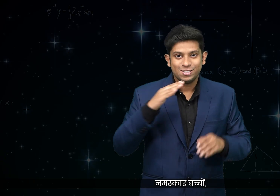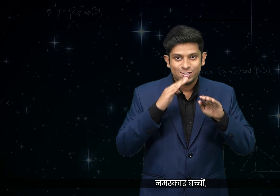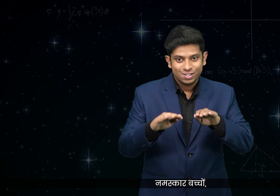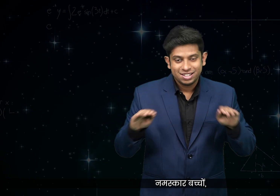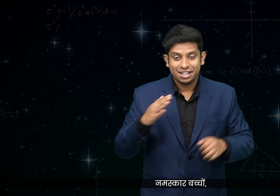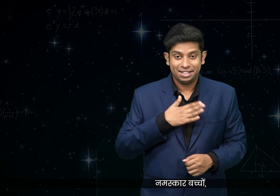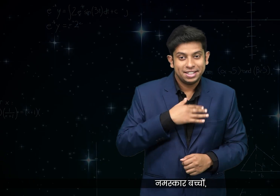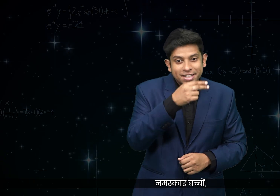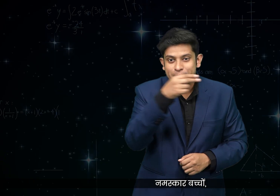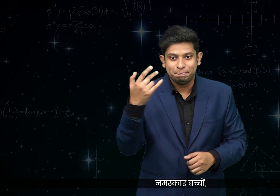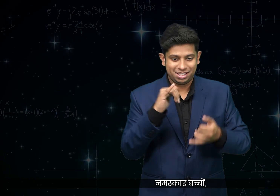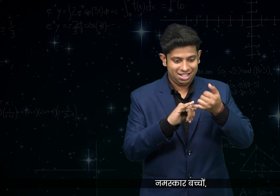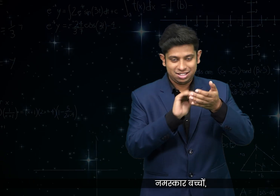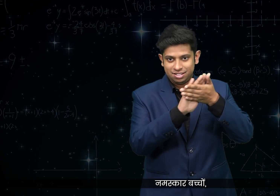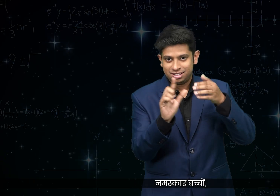नमस्कार बच्चे।